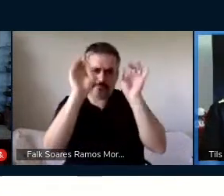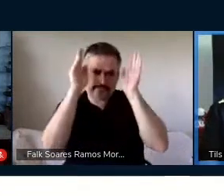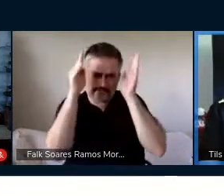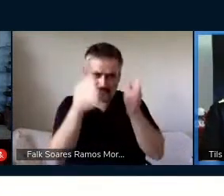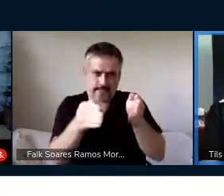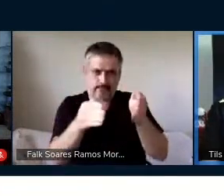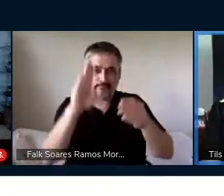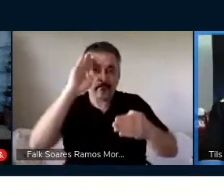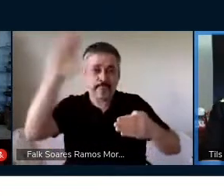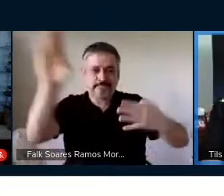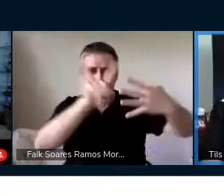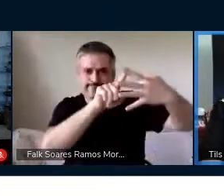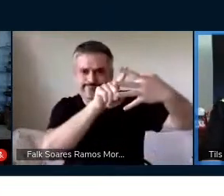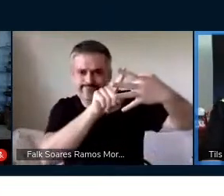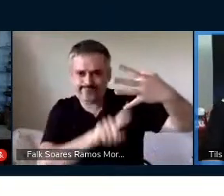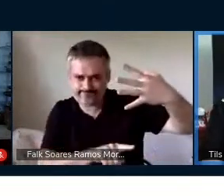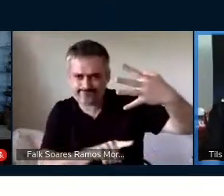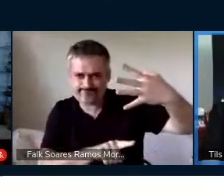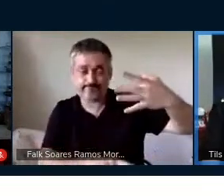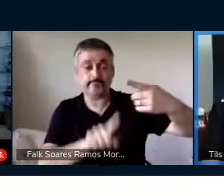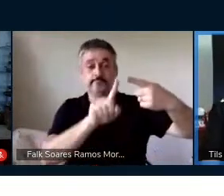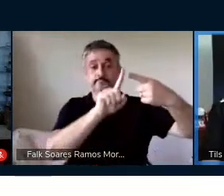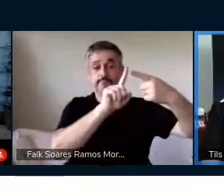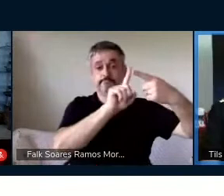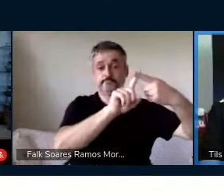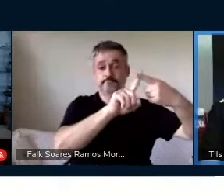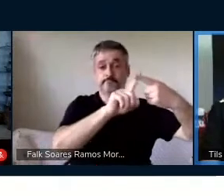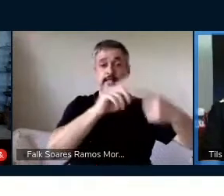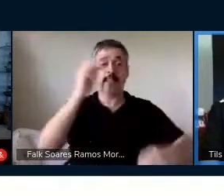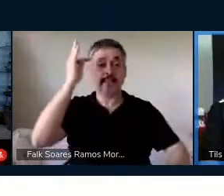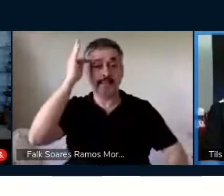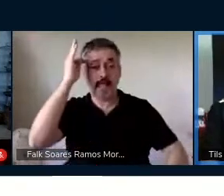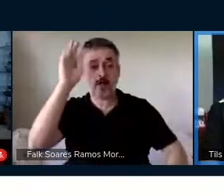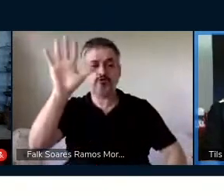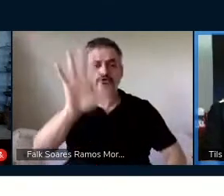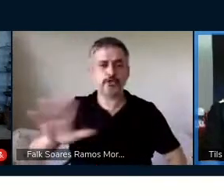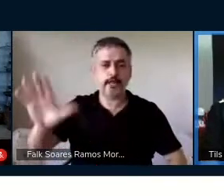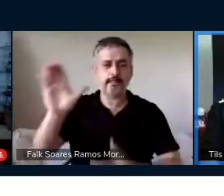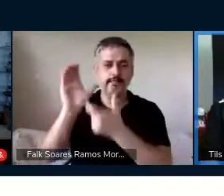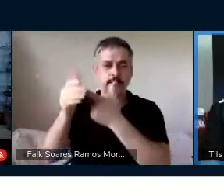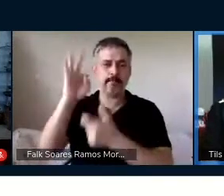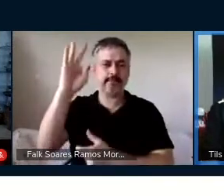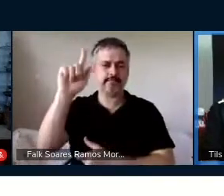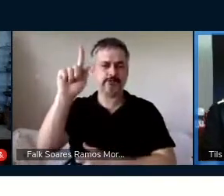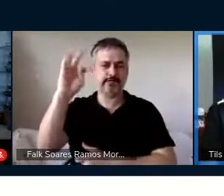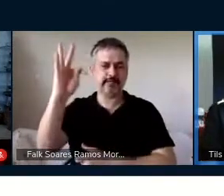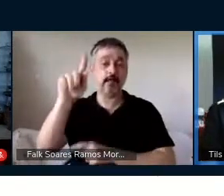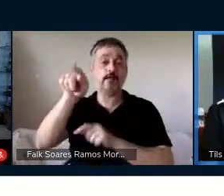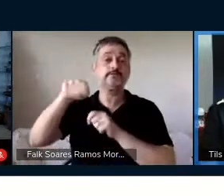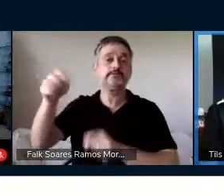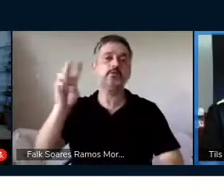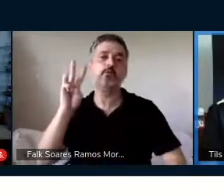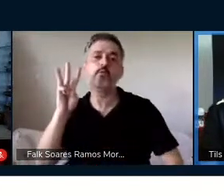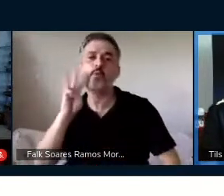que investiga e reflete sobre o funcionamento e divulgação do léxico